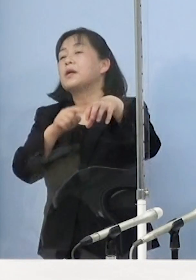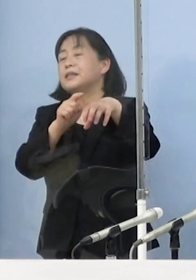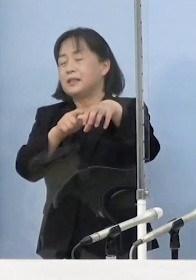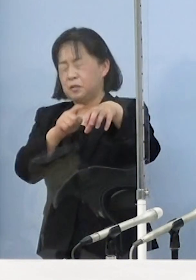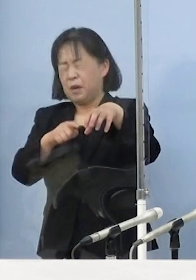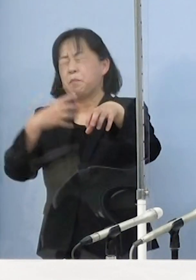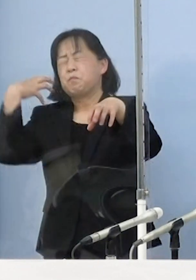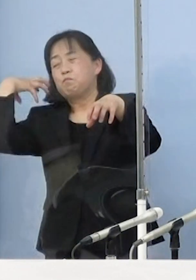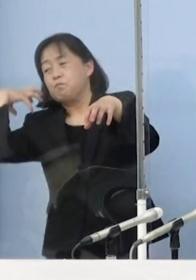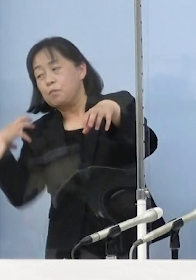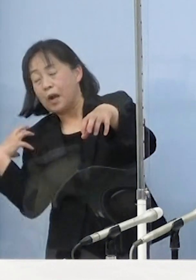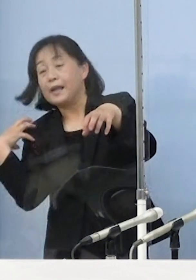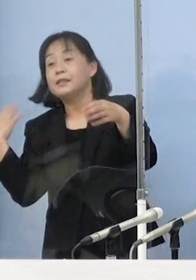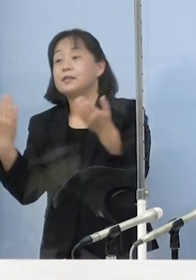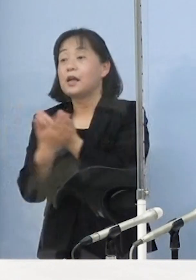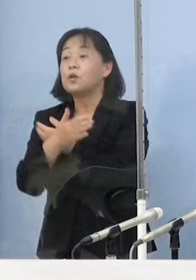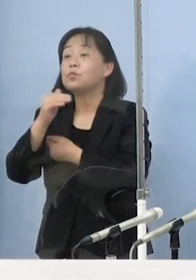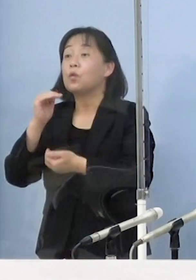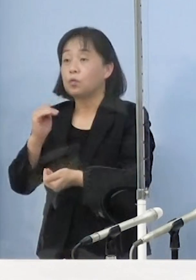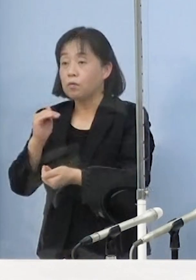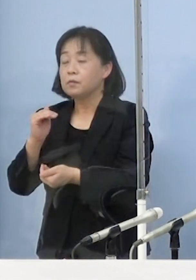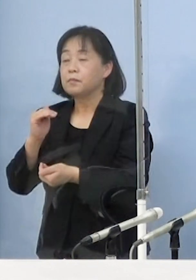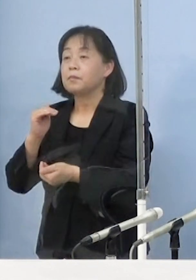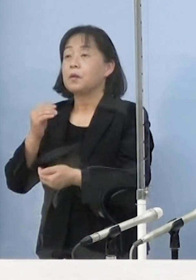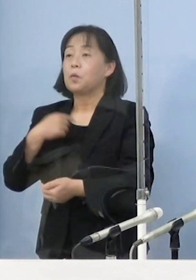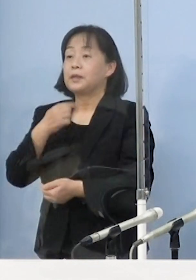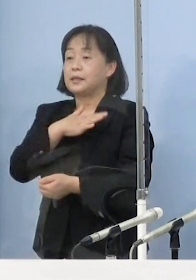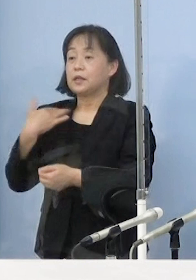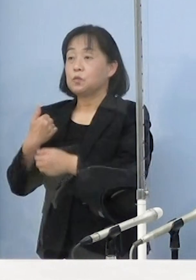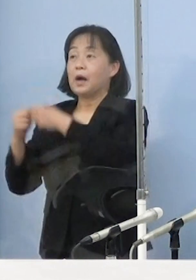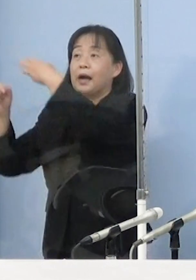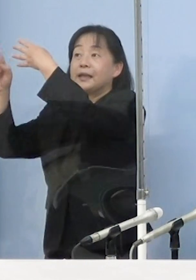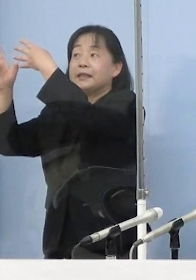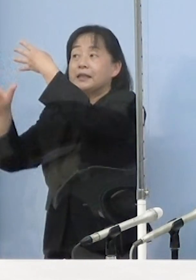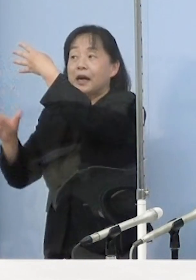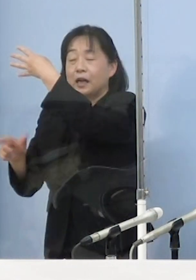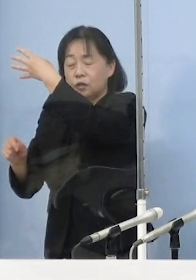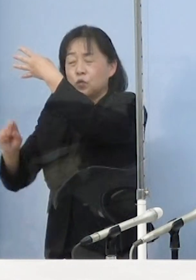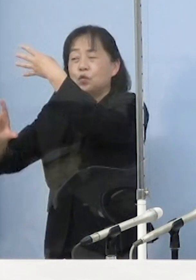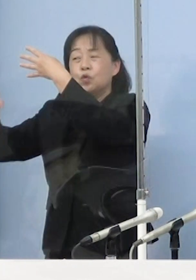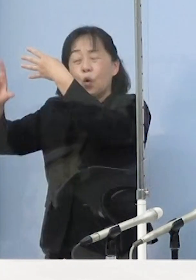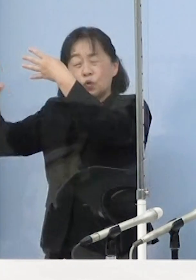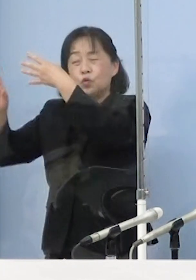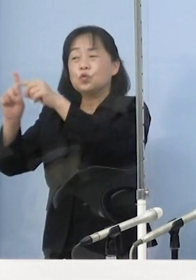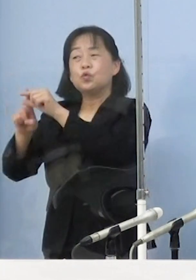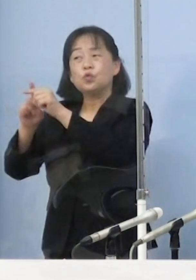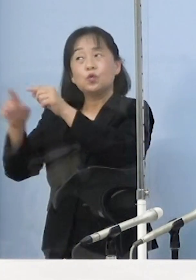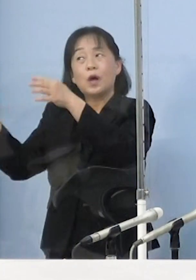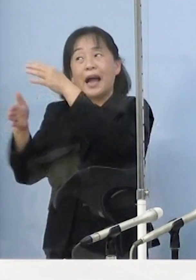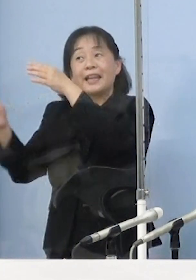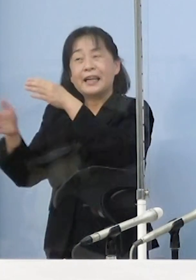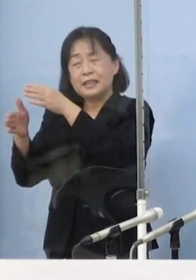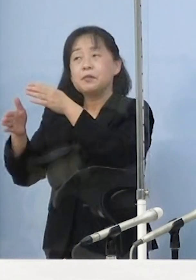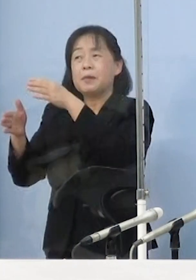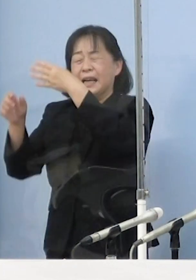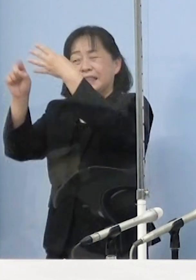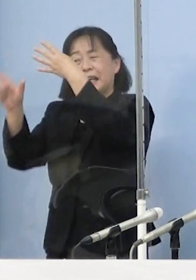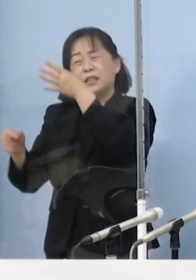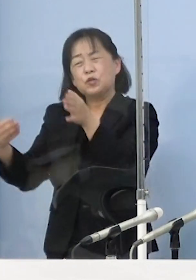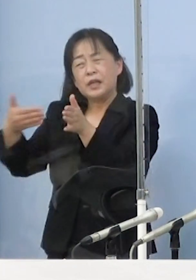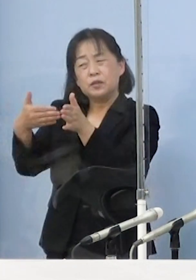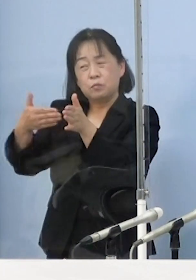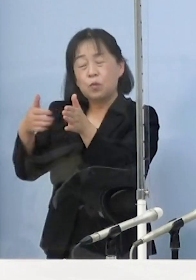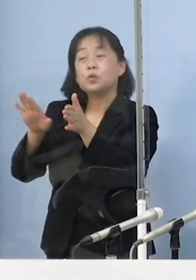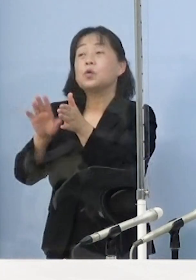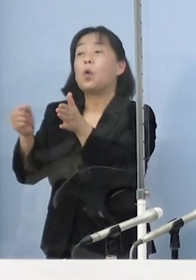ること、我々はあの4月上中旬の、下旬までそうですけどね、